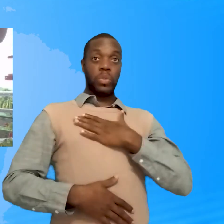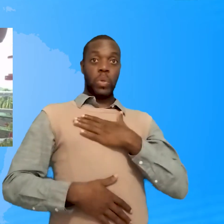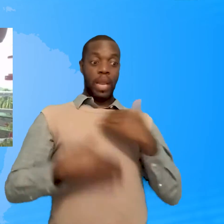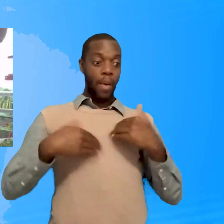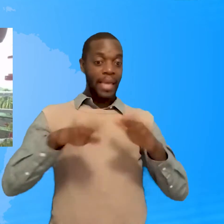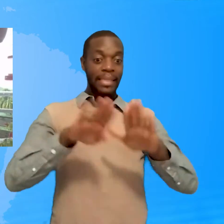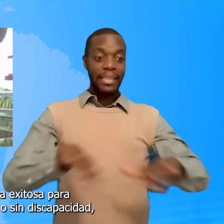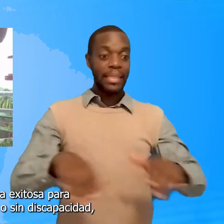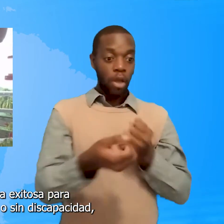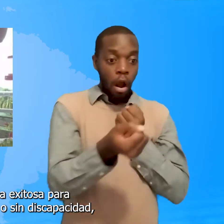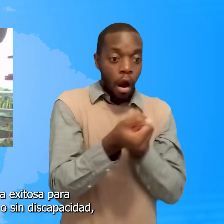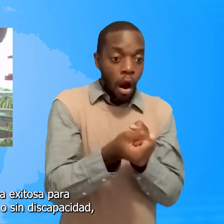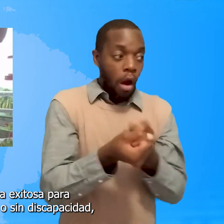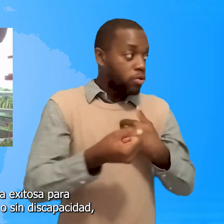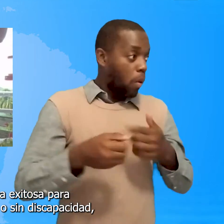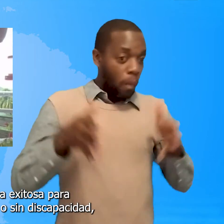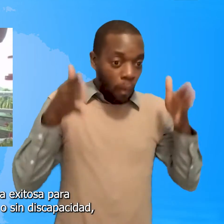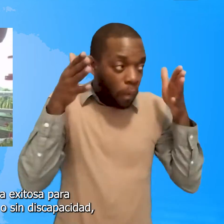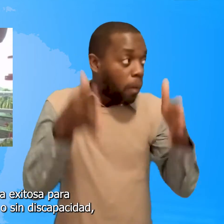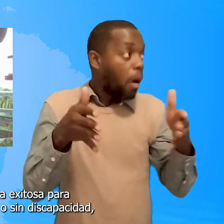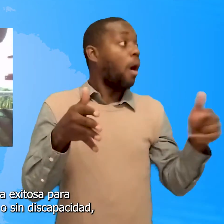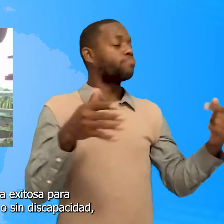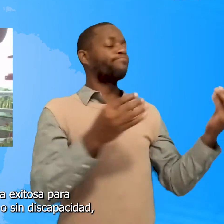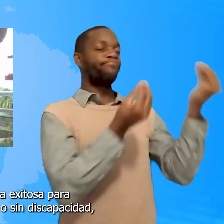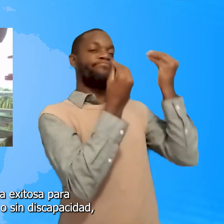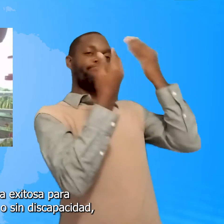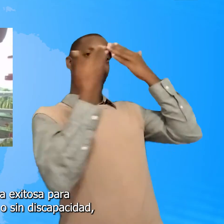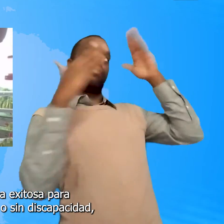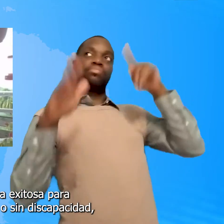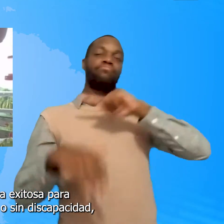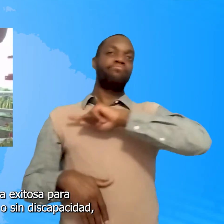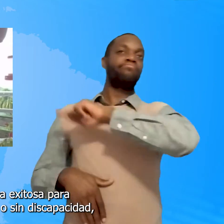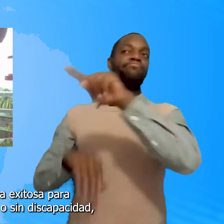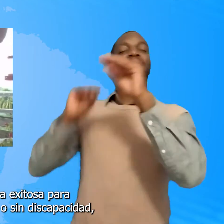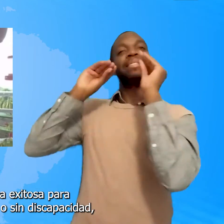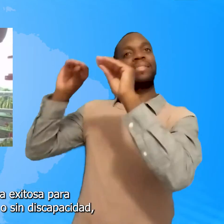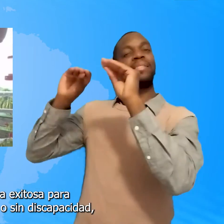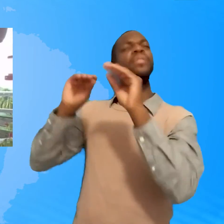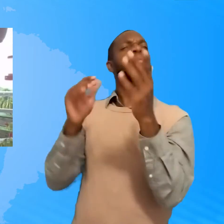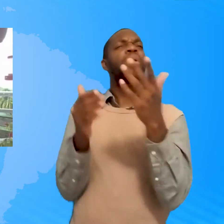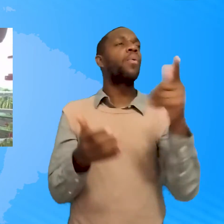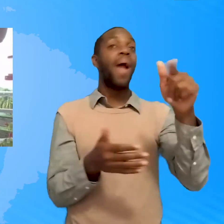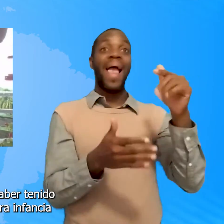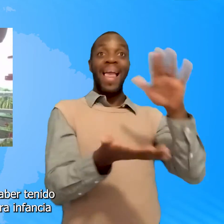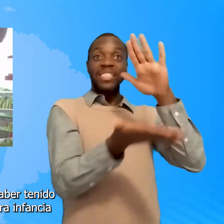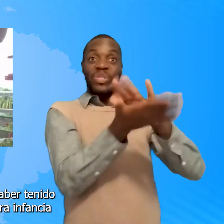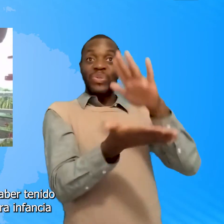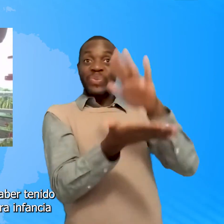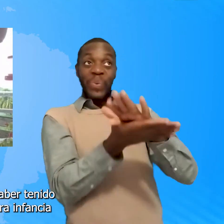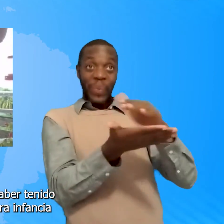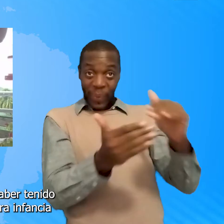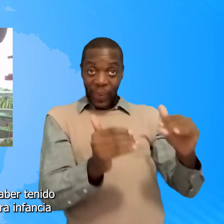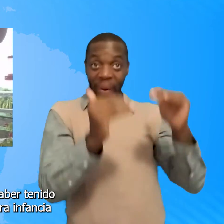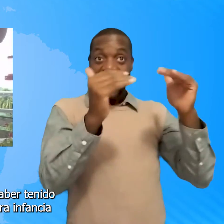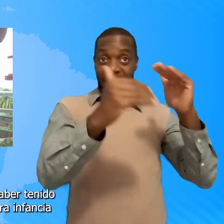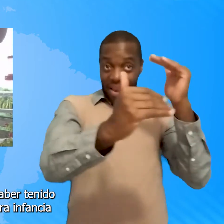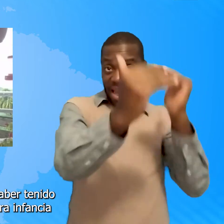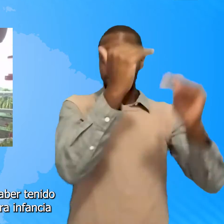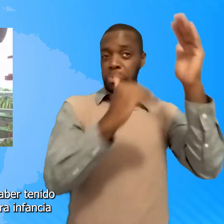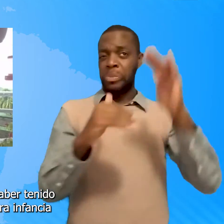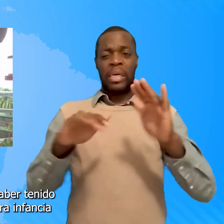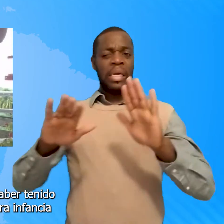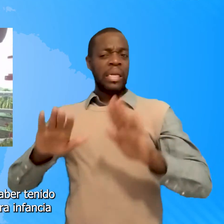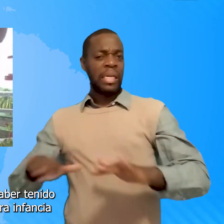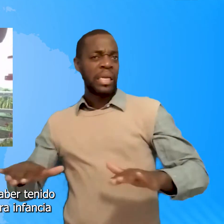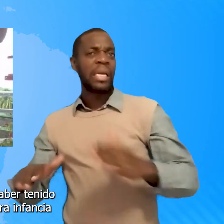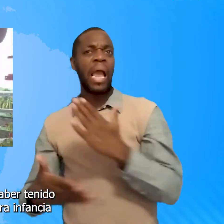educación y la escuela sea exitosa para cualquier niño con o sin discapacidad, tiene que haber tenido